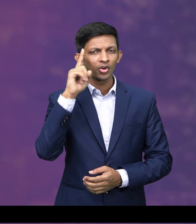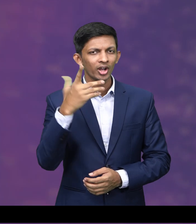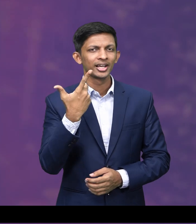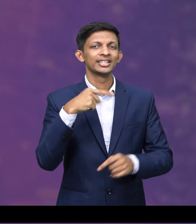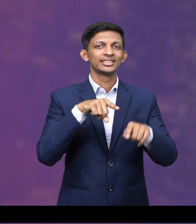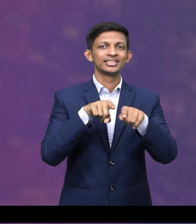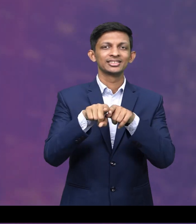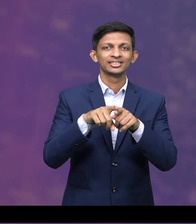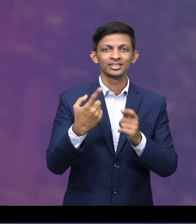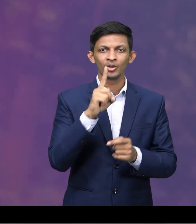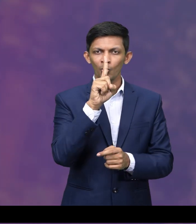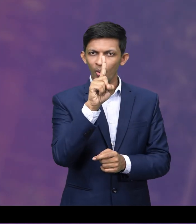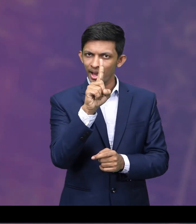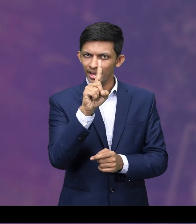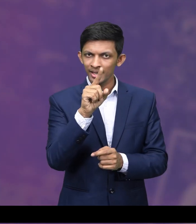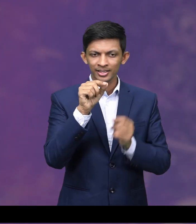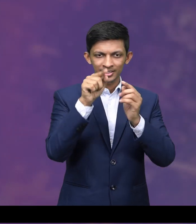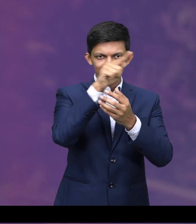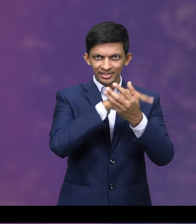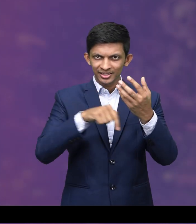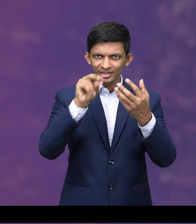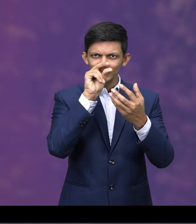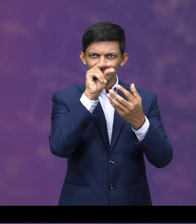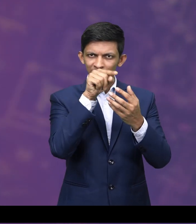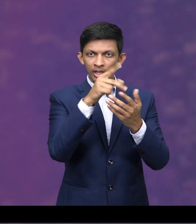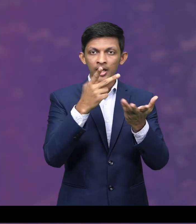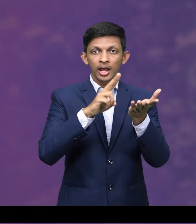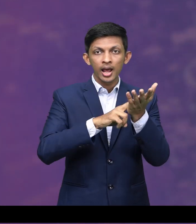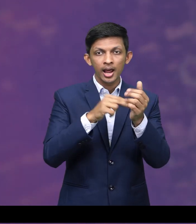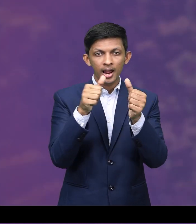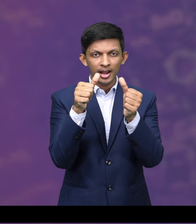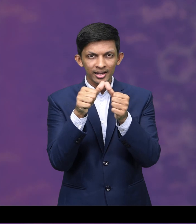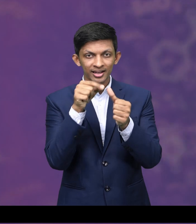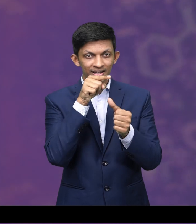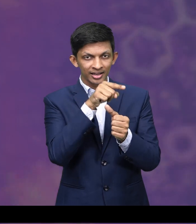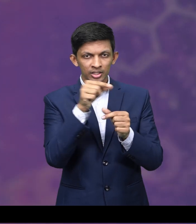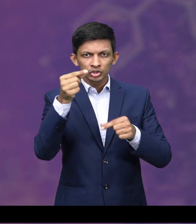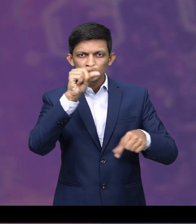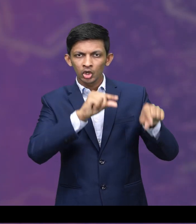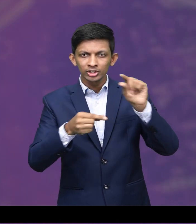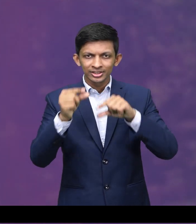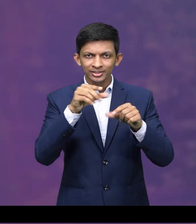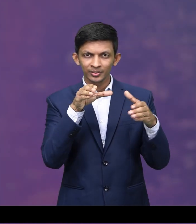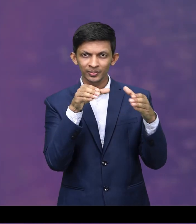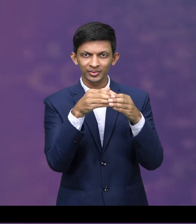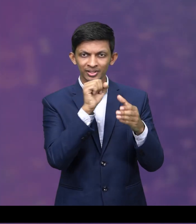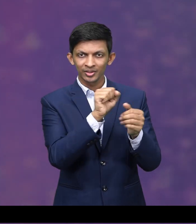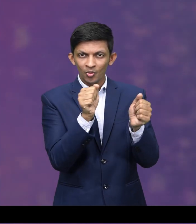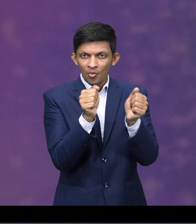ఉదాహరణకు, Na యొక్క ఒక అణువు H యొక్క ఒక అణువుతో రసాయనికంగా కలిసి NaHని